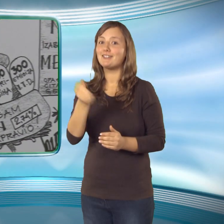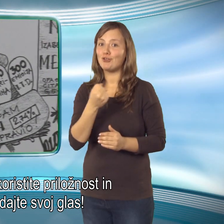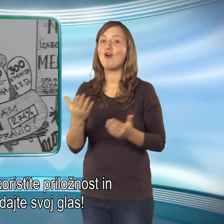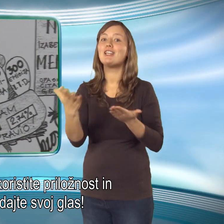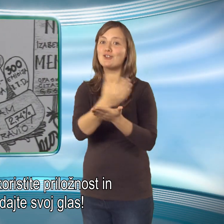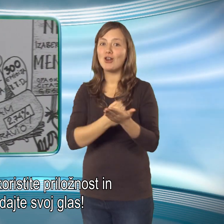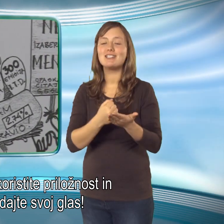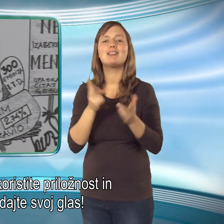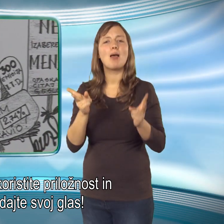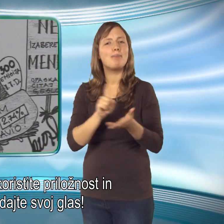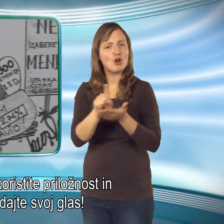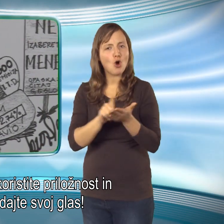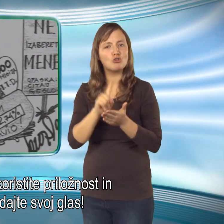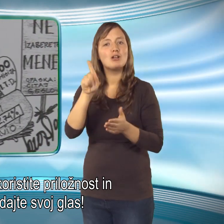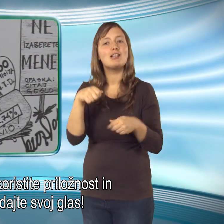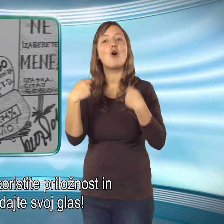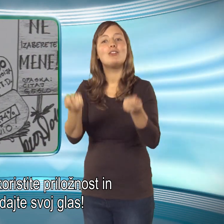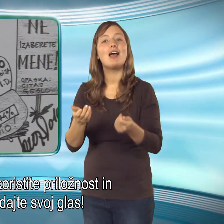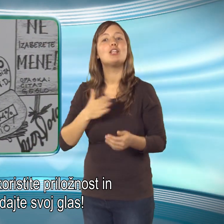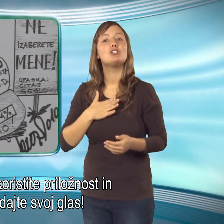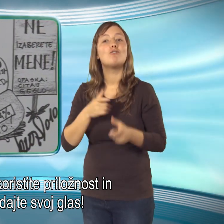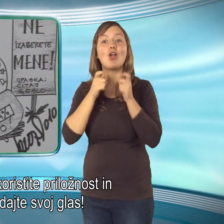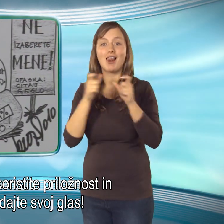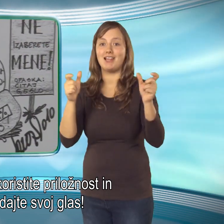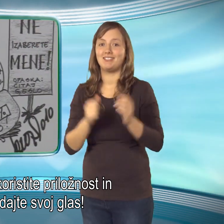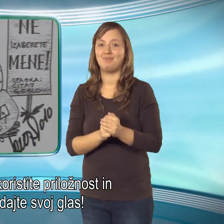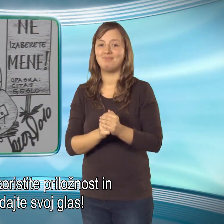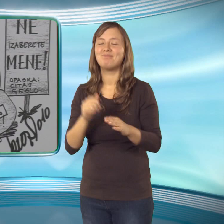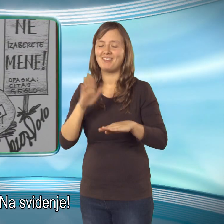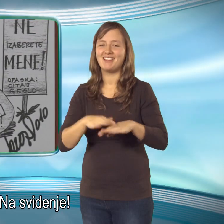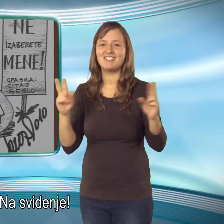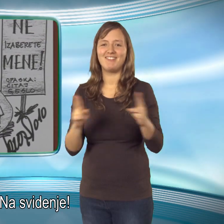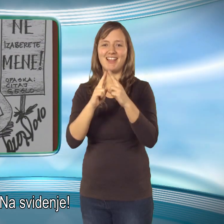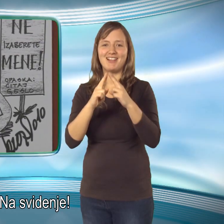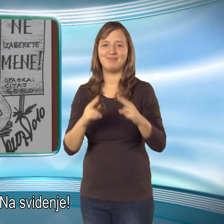Zato izkoristite priložnost in oddajte svoj glas. Nasvidenje.